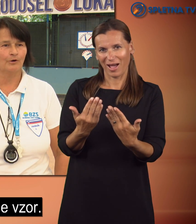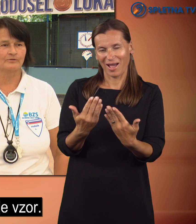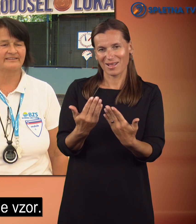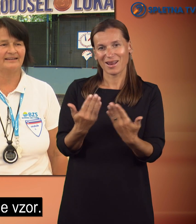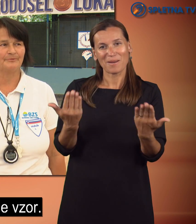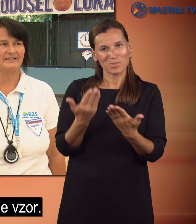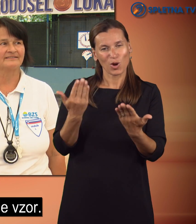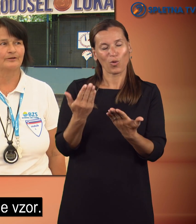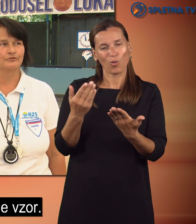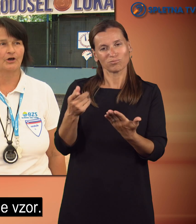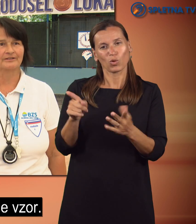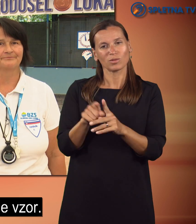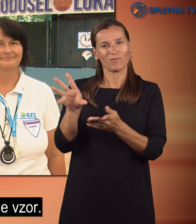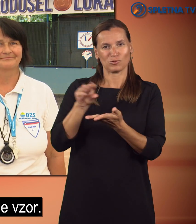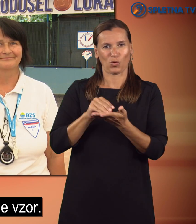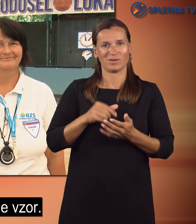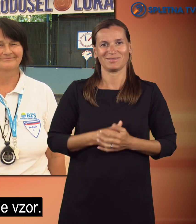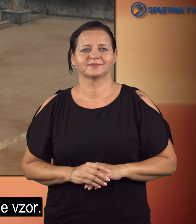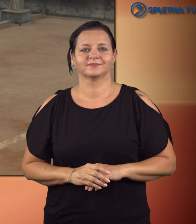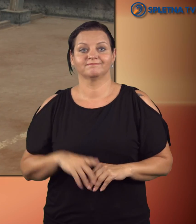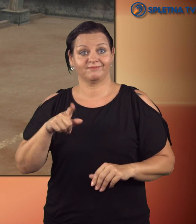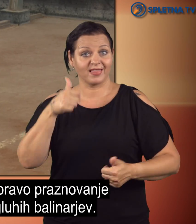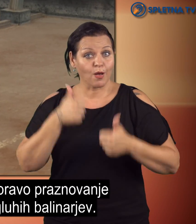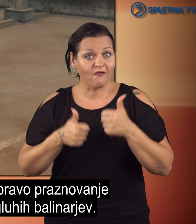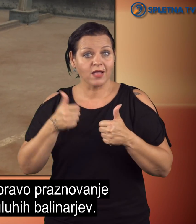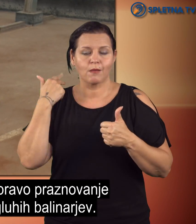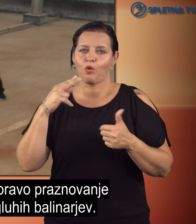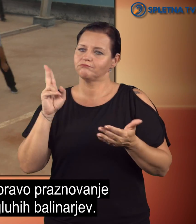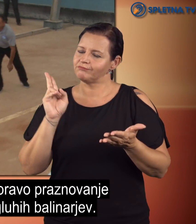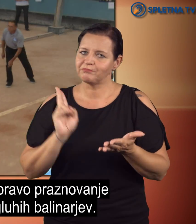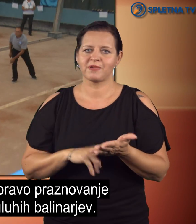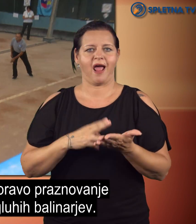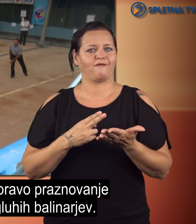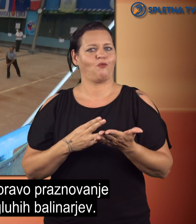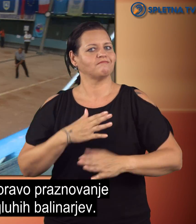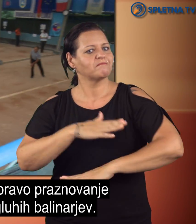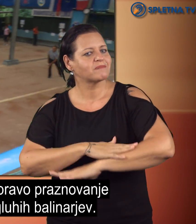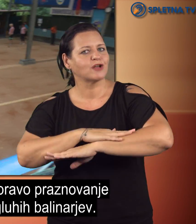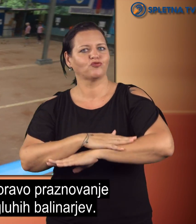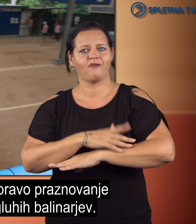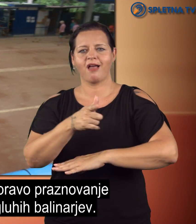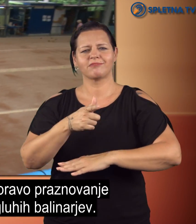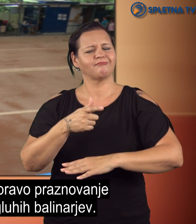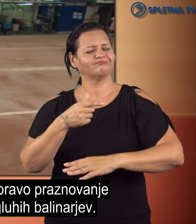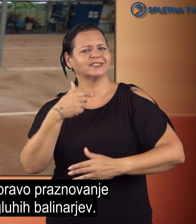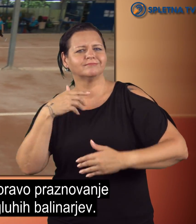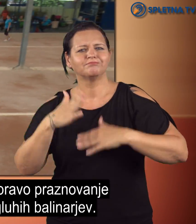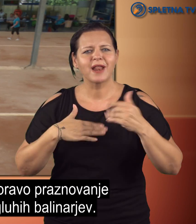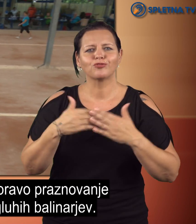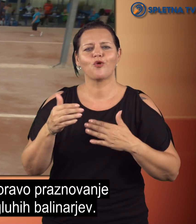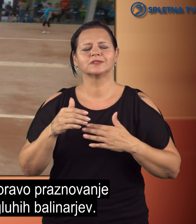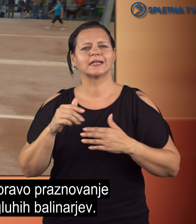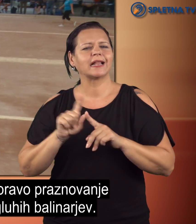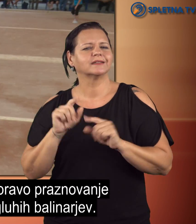jo lahko vzeli mi za vzor. To tekmovanje je bilo pravo praznovanje spretnosti in